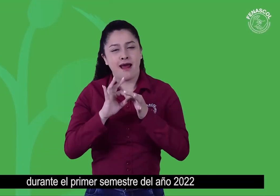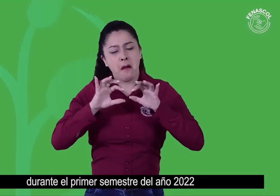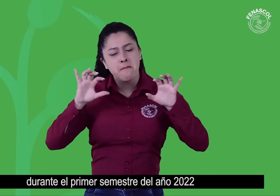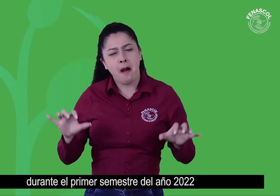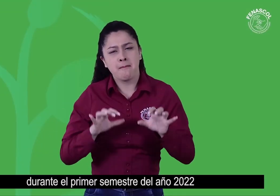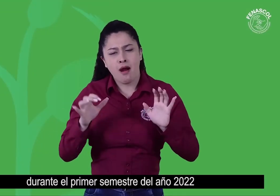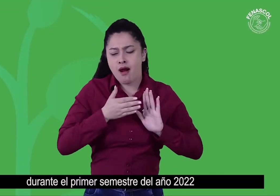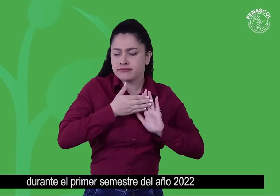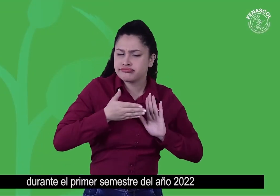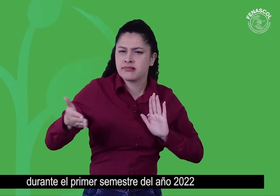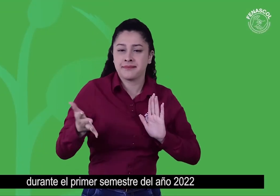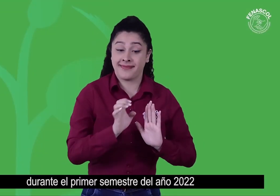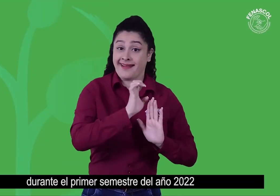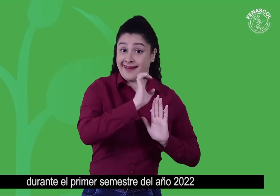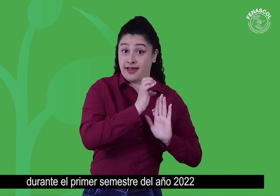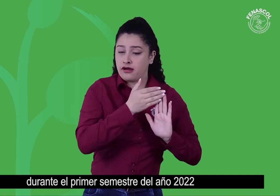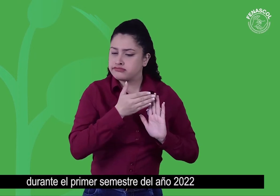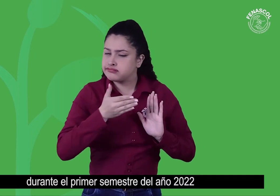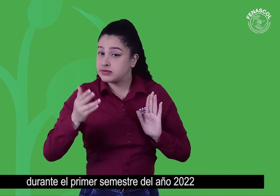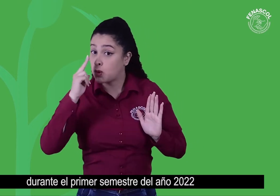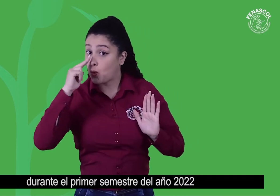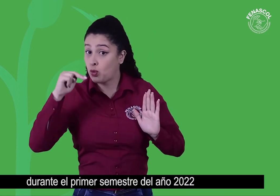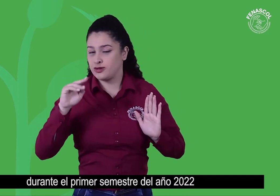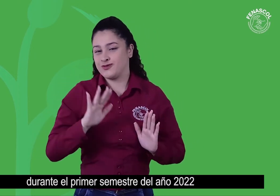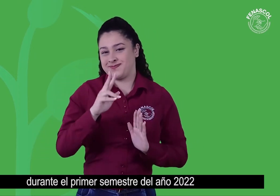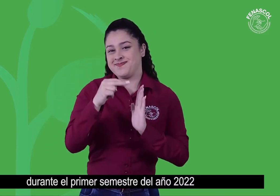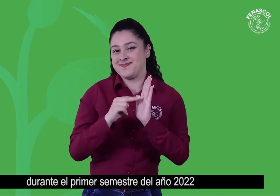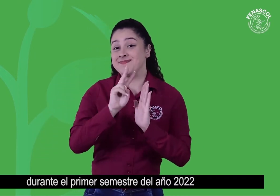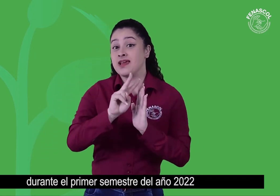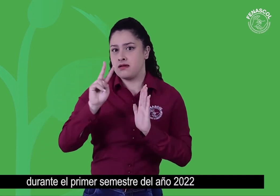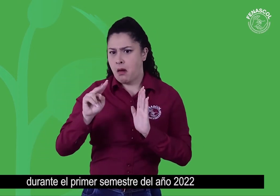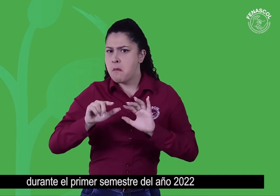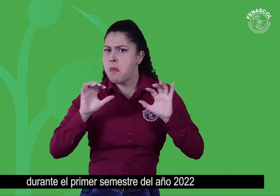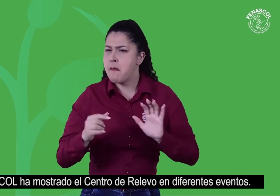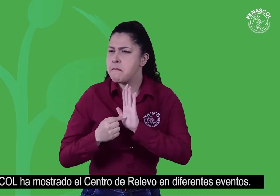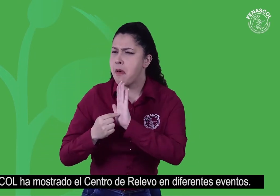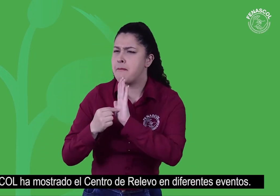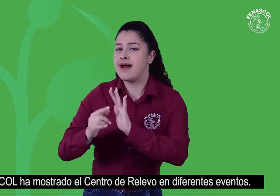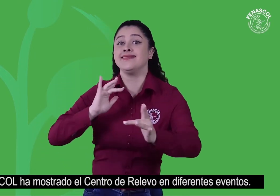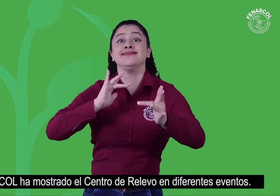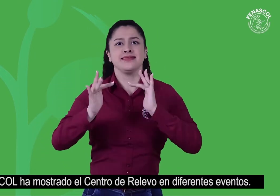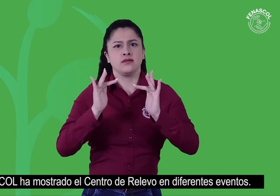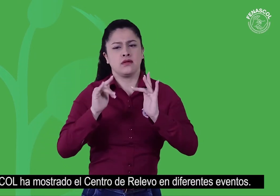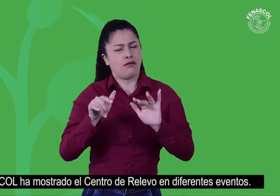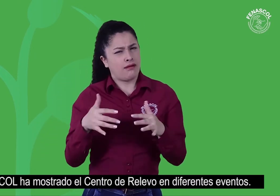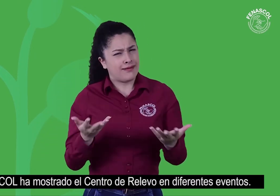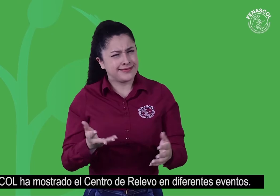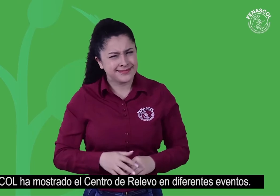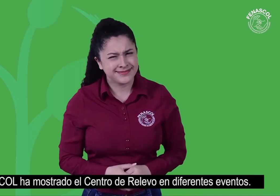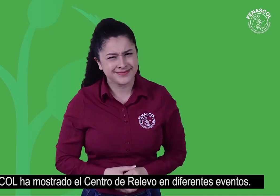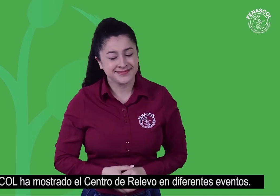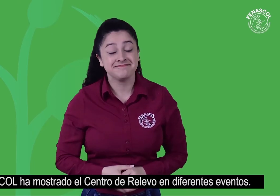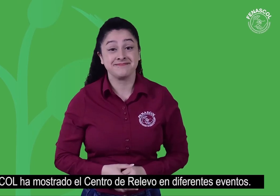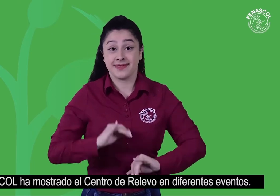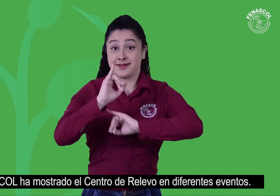Durante el primer semestre del año 2022, FENASCOL ha mostrado el Centro de